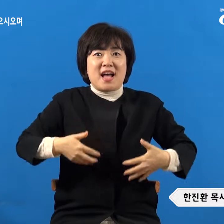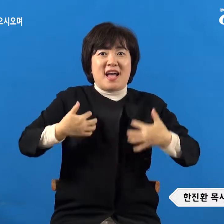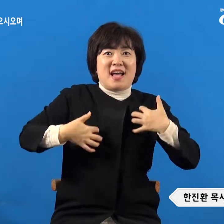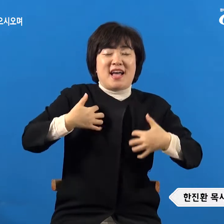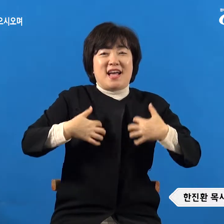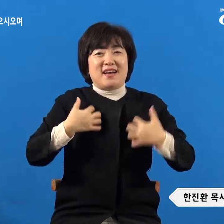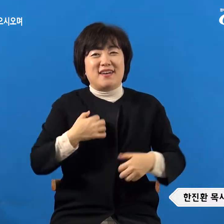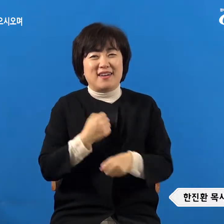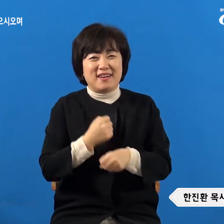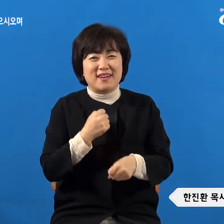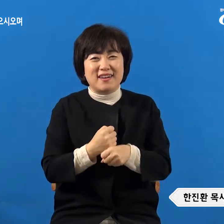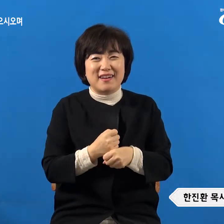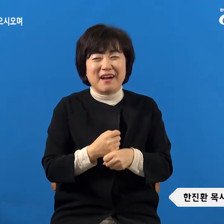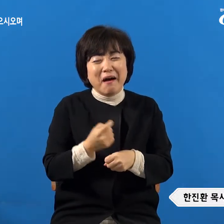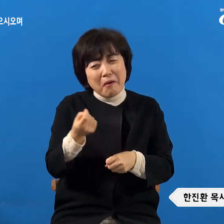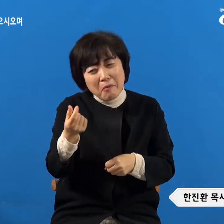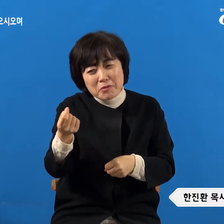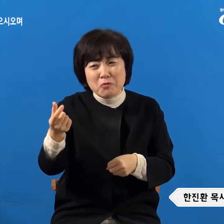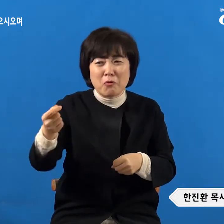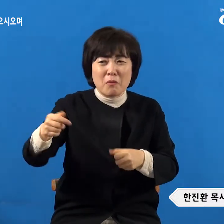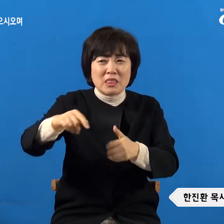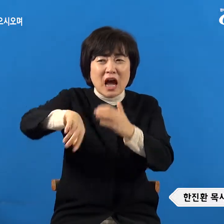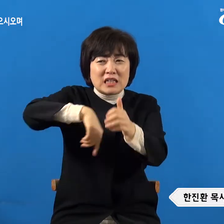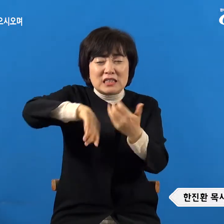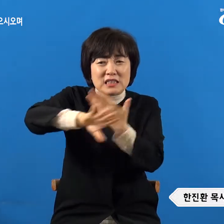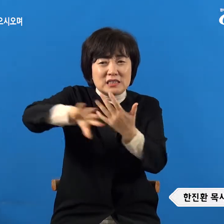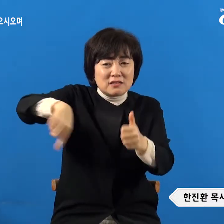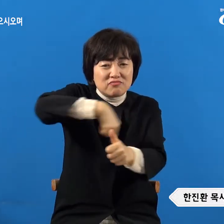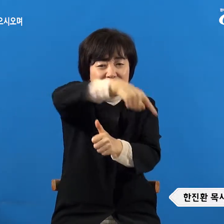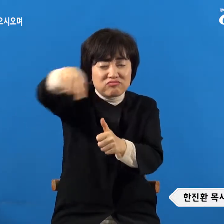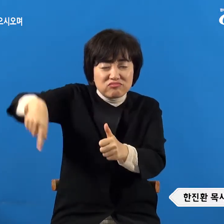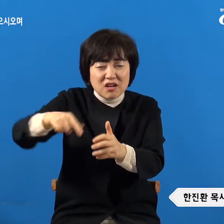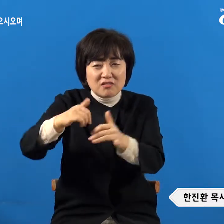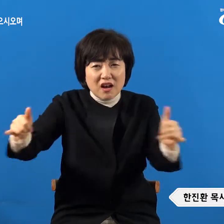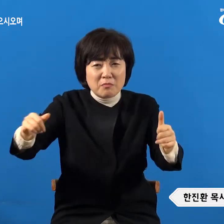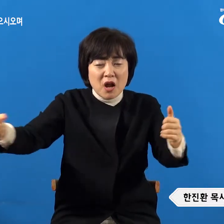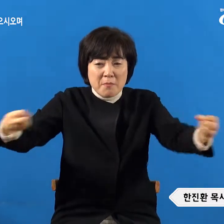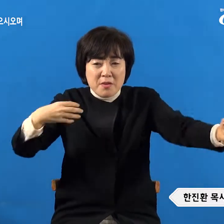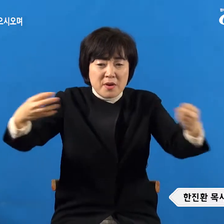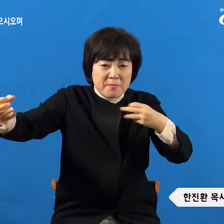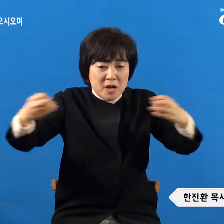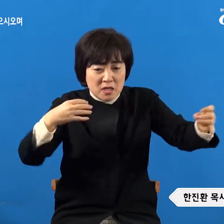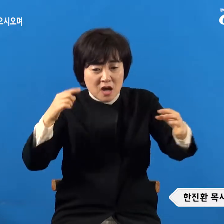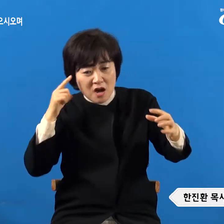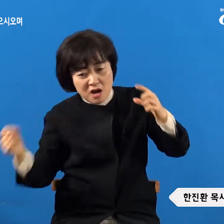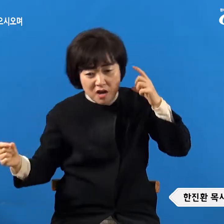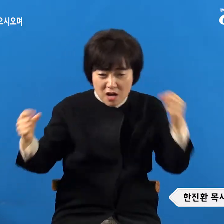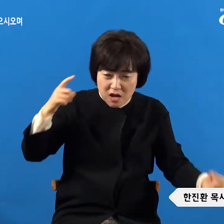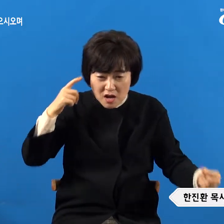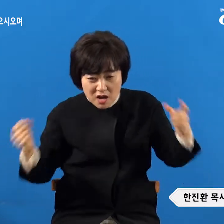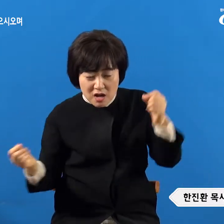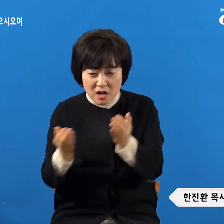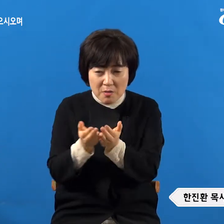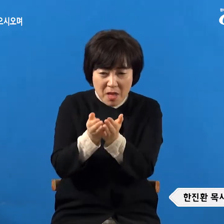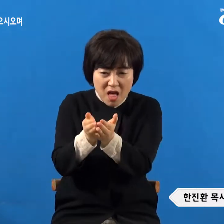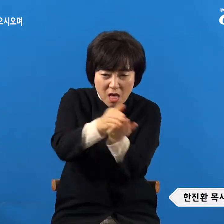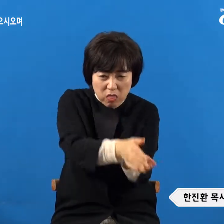흥분한다. 그는 바다에 떠있는 조각배처럼 철저히 물결치는 대로 요동치는